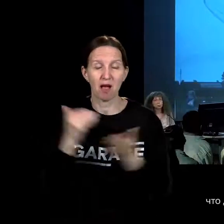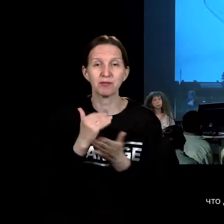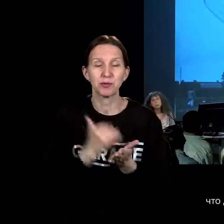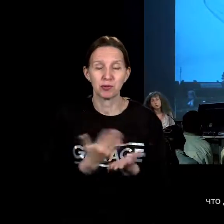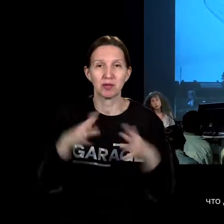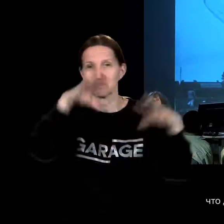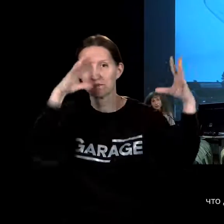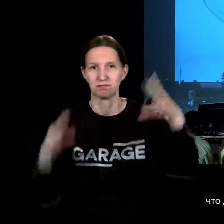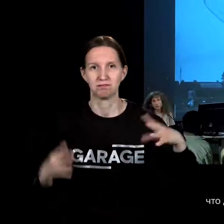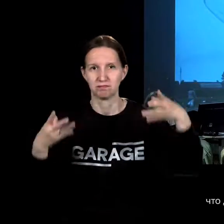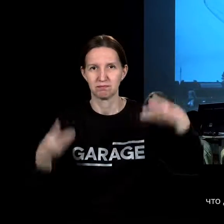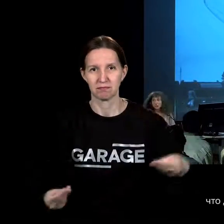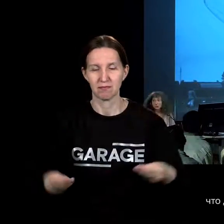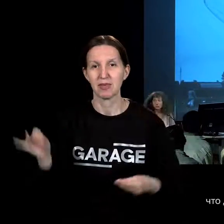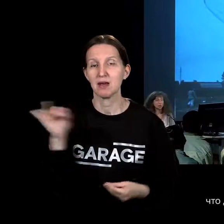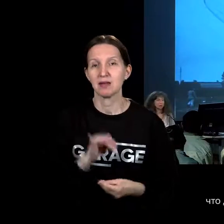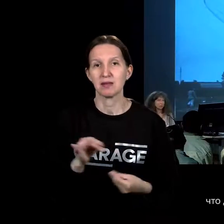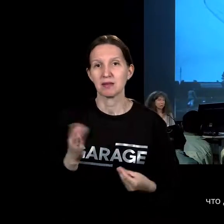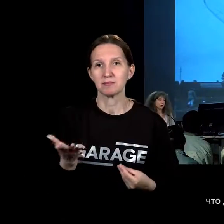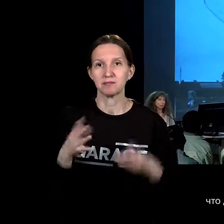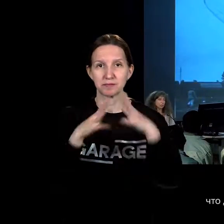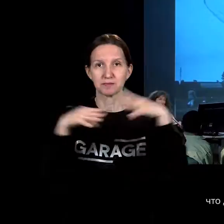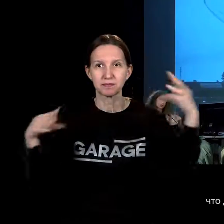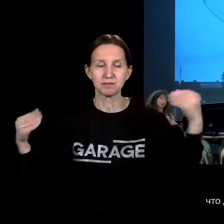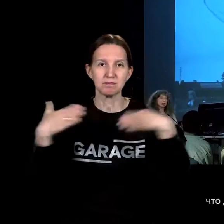что он просто упал, к сожалению,